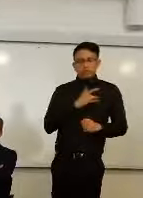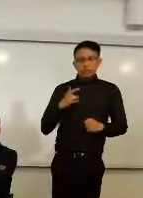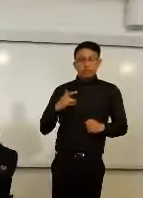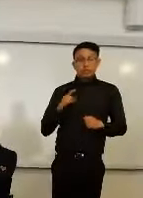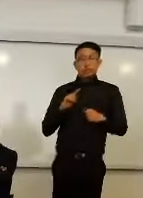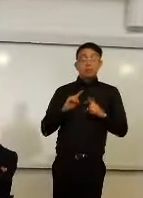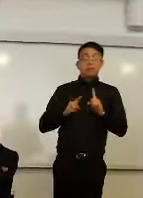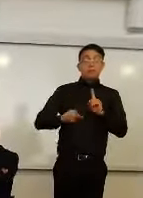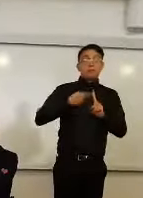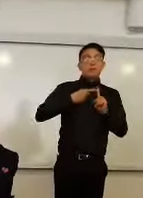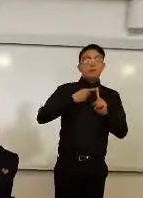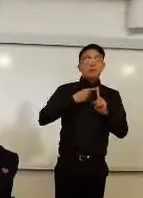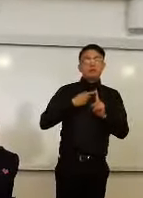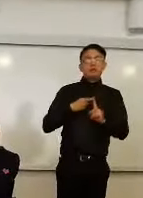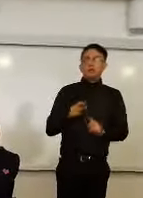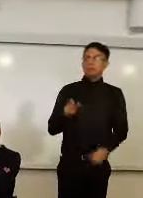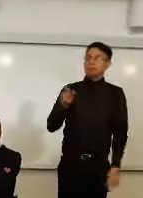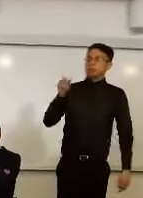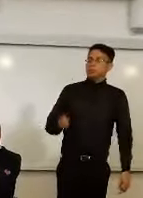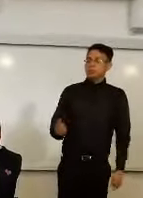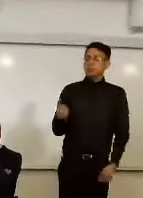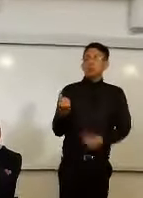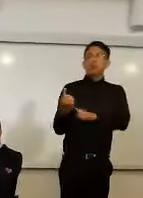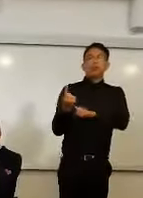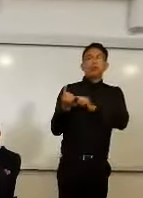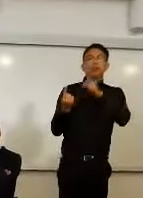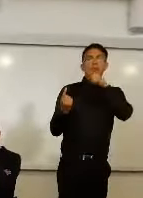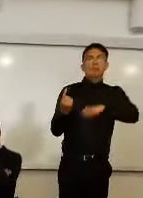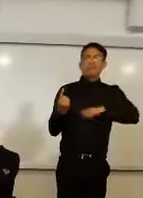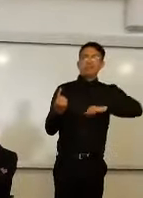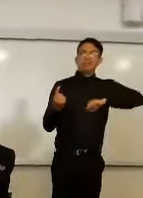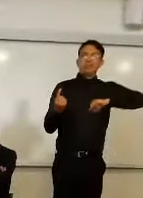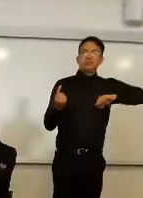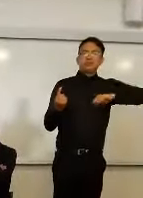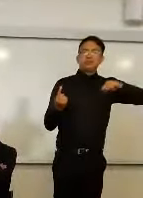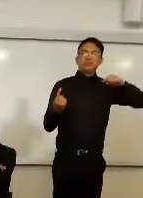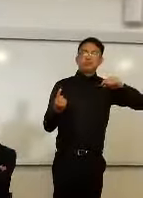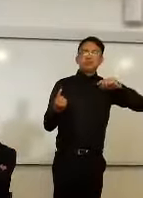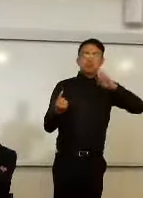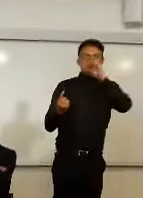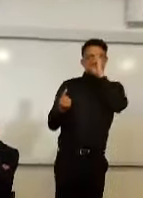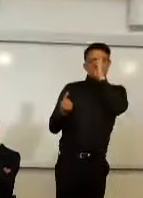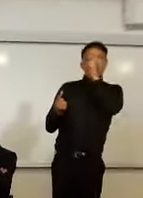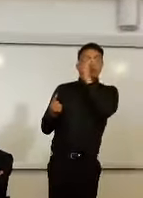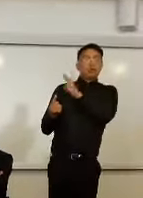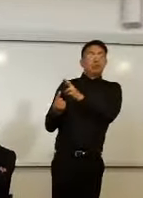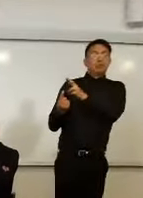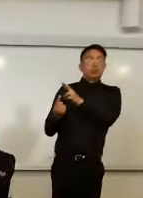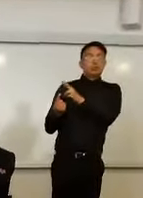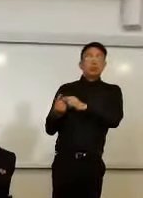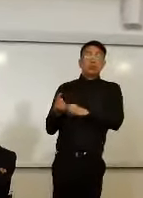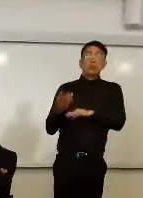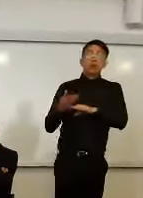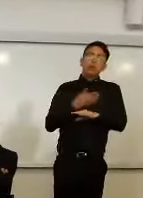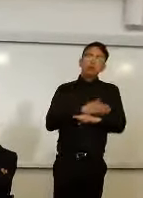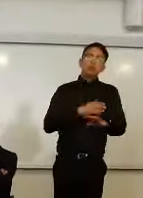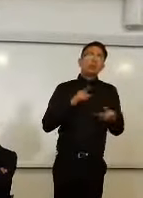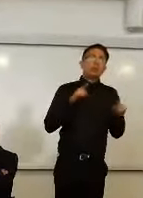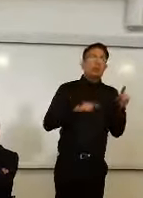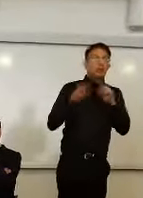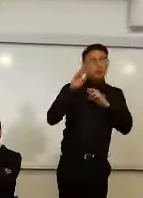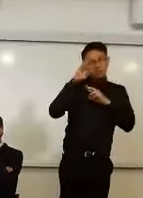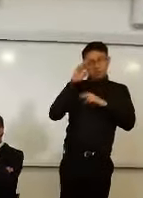los primeros en decir, validemos, hagamos el reconocimiento, porque si bien ya lo tenían,